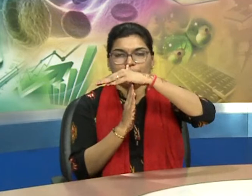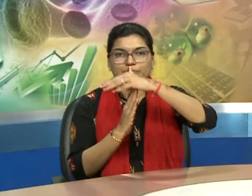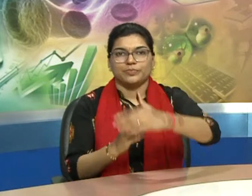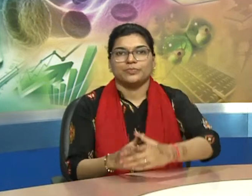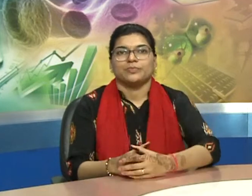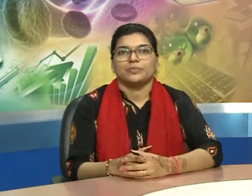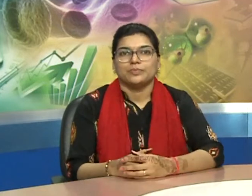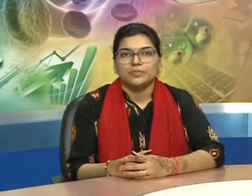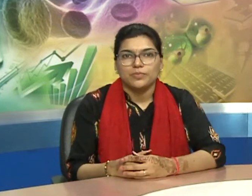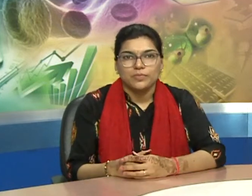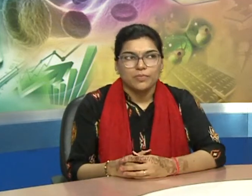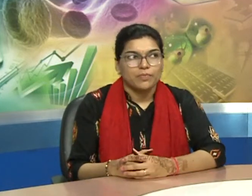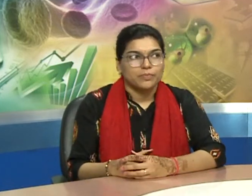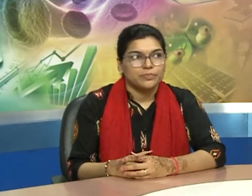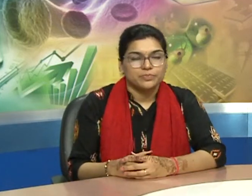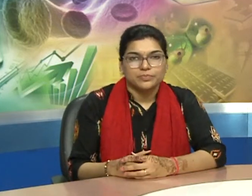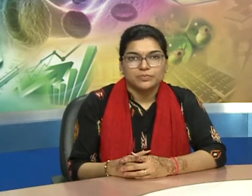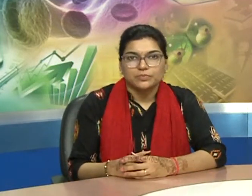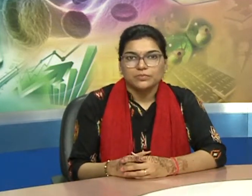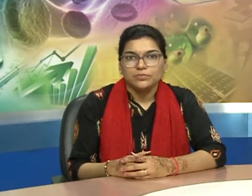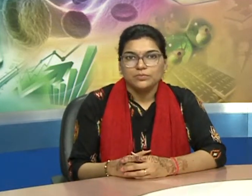Let us have a break here.